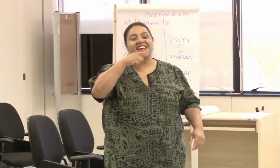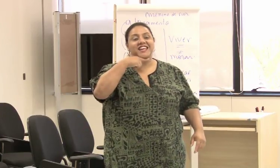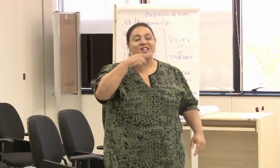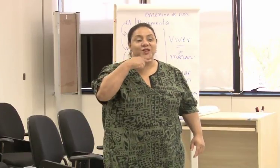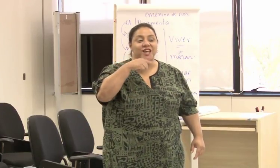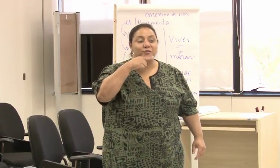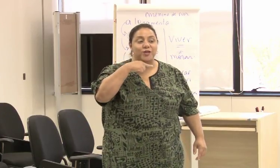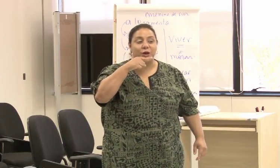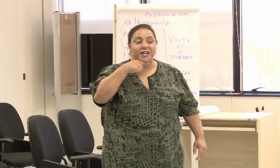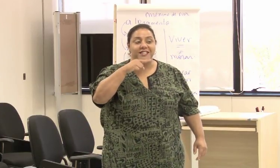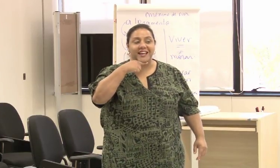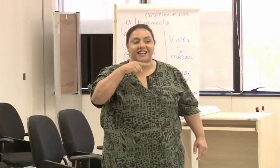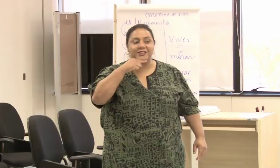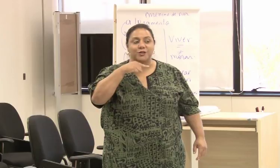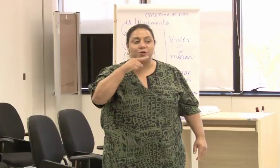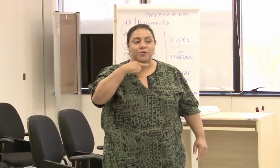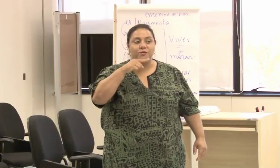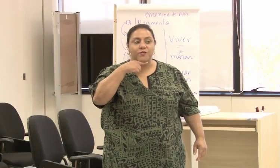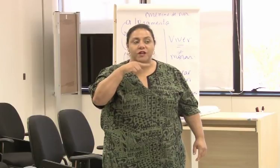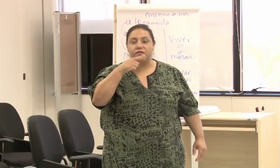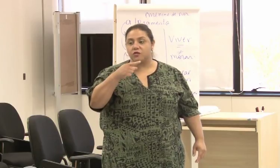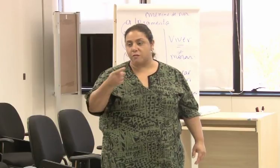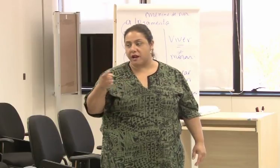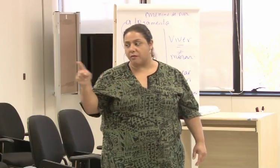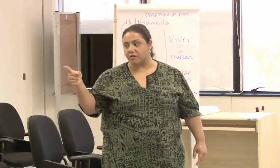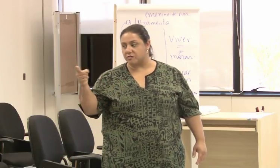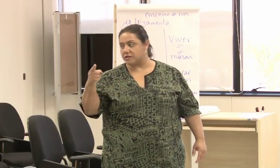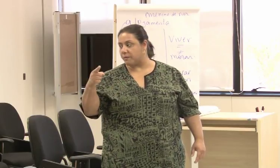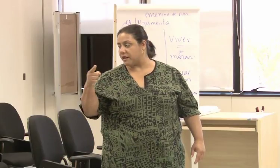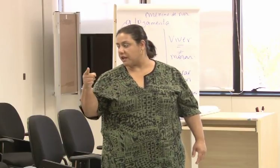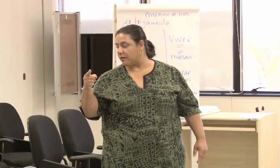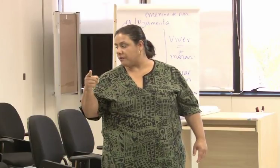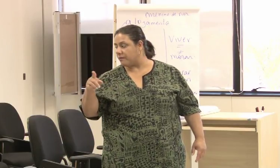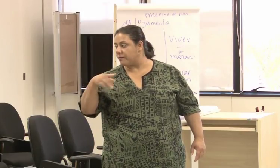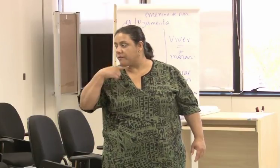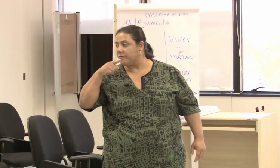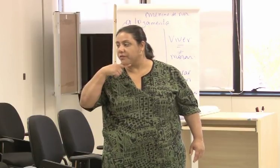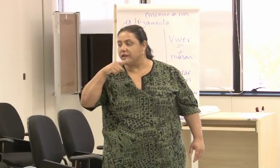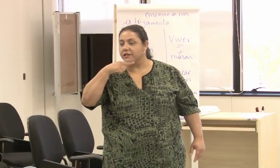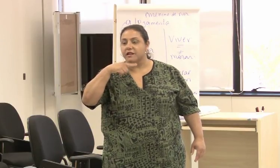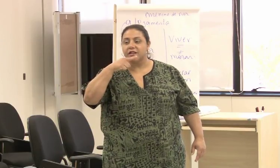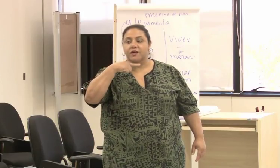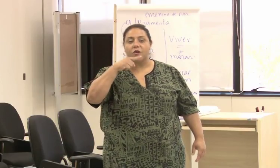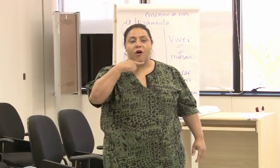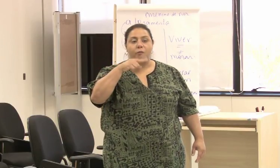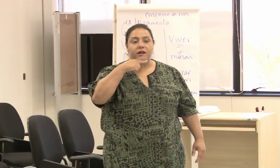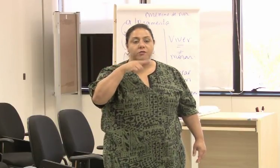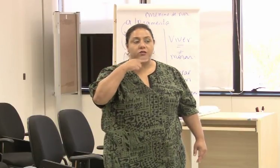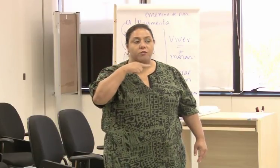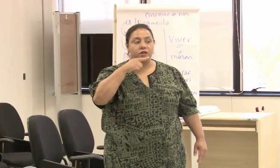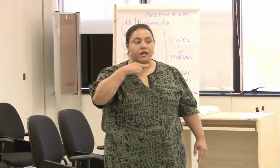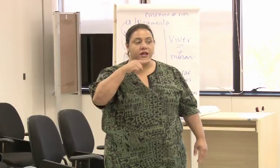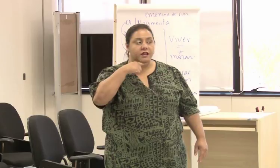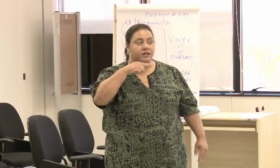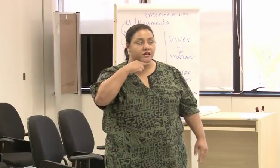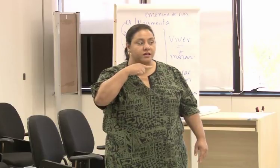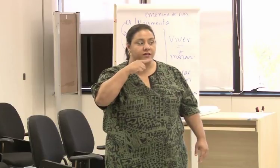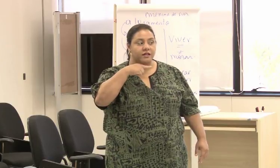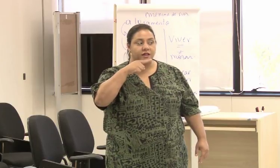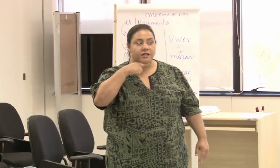Isso aqui é uma troca de quê? De um dos parâmetros que vocês aprenderam. Qual é o parâmetro que eu mudei aqui?